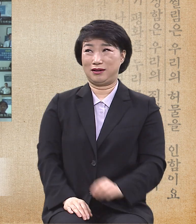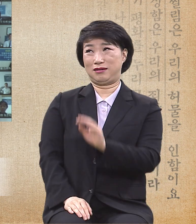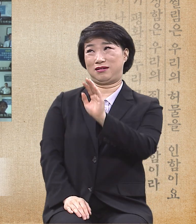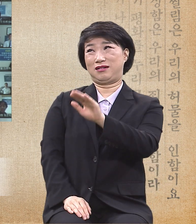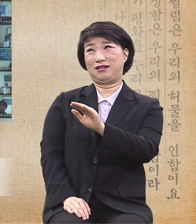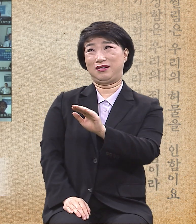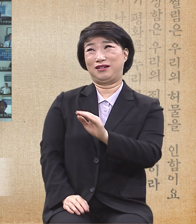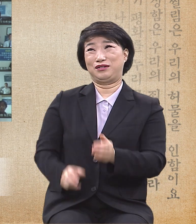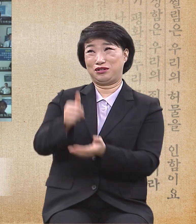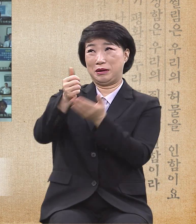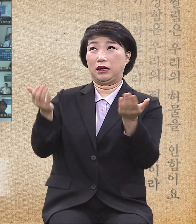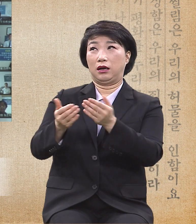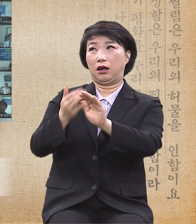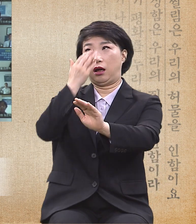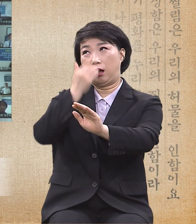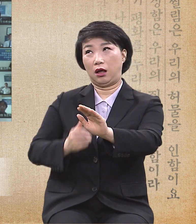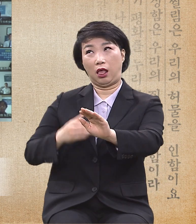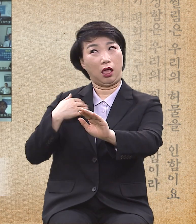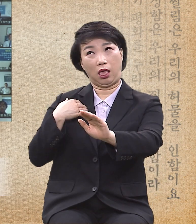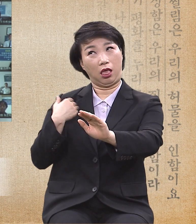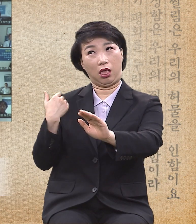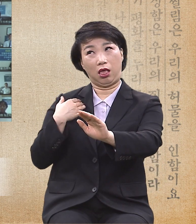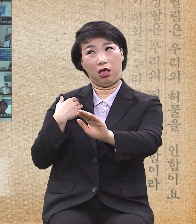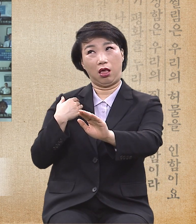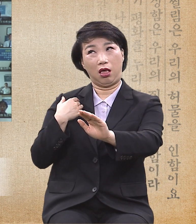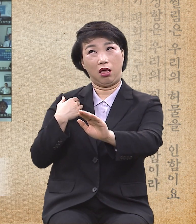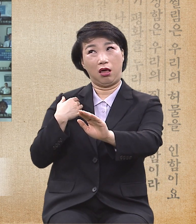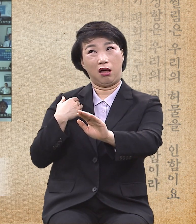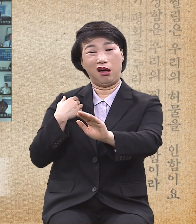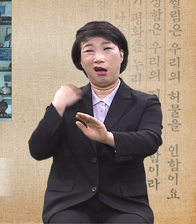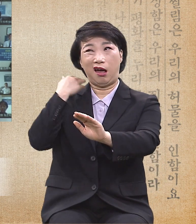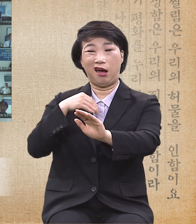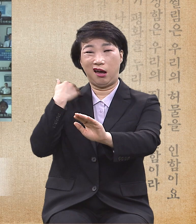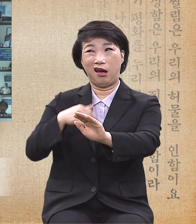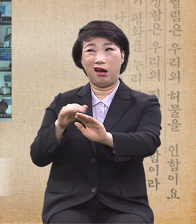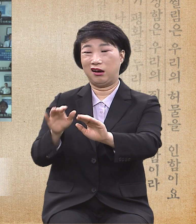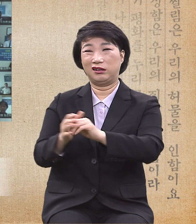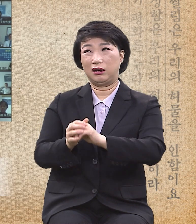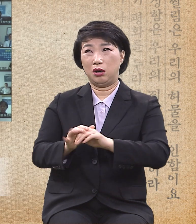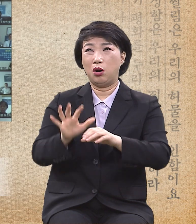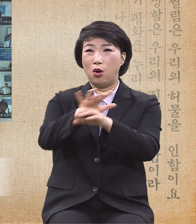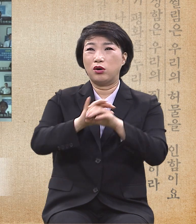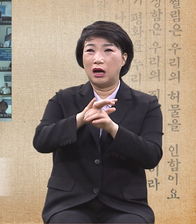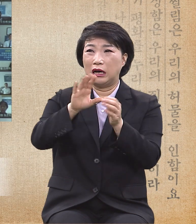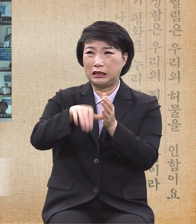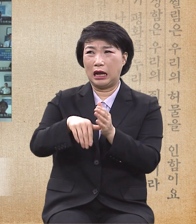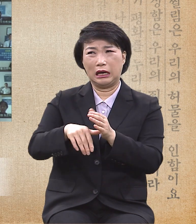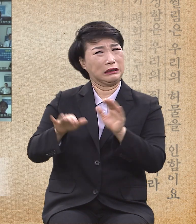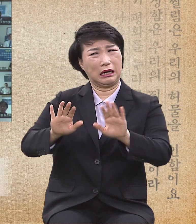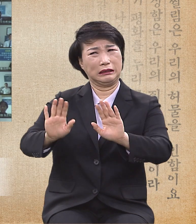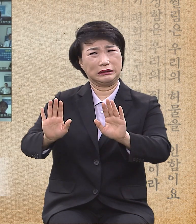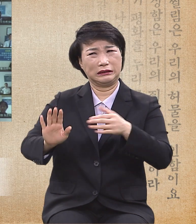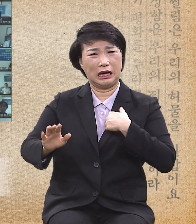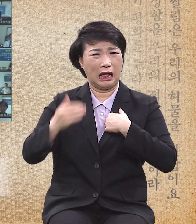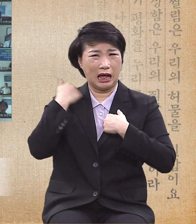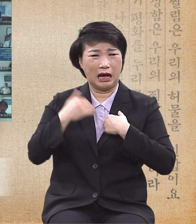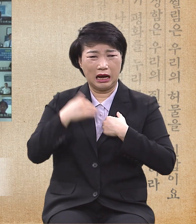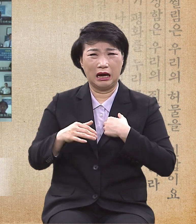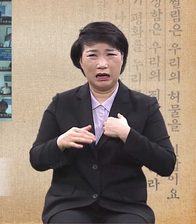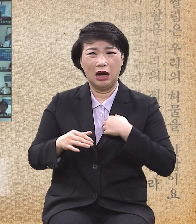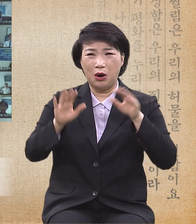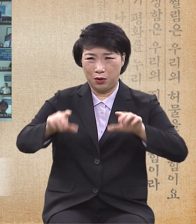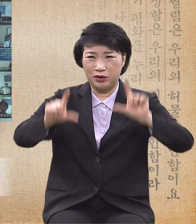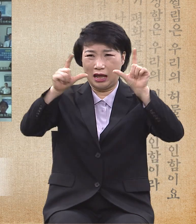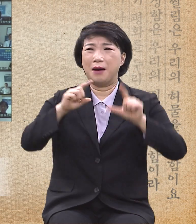주의 일 힘들어도 못해요. 코로나 시대에 얼마나 힘든지 몰라요. 금년만 하고 그만둘 거예요. 저 사직서